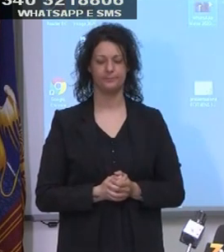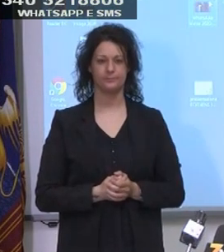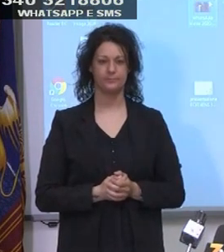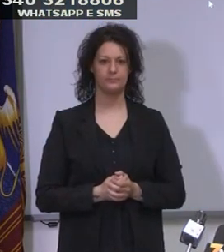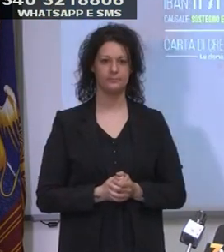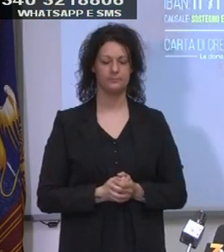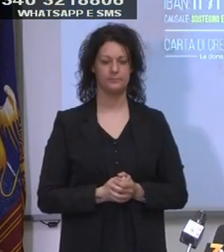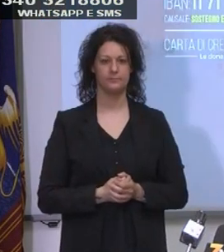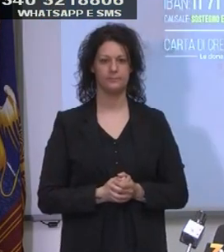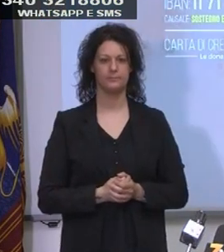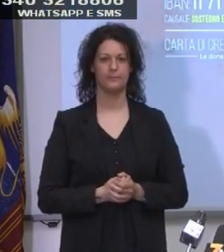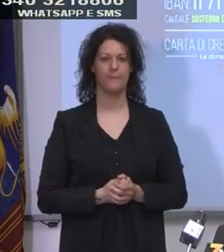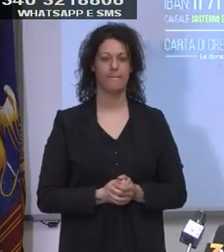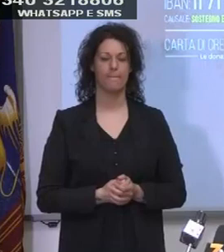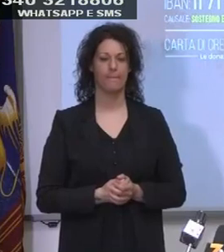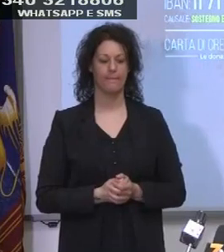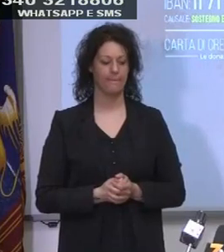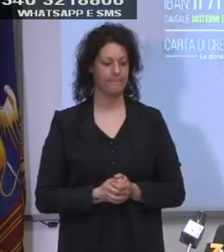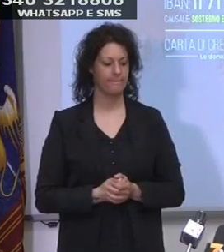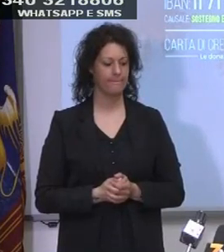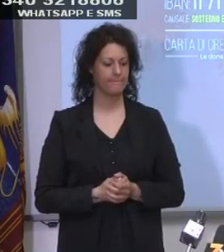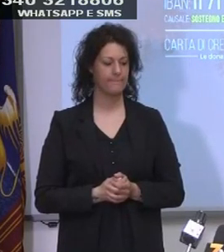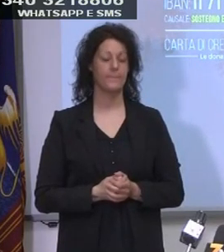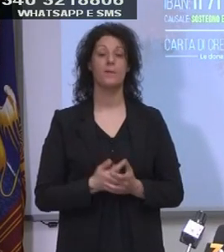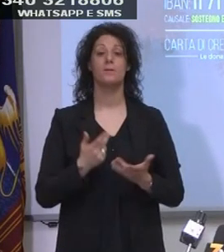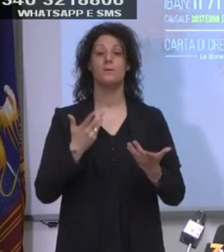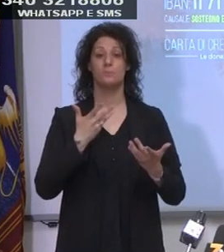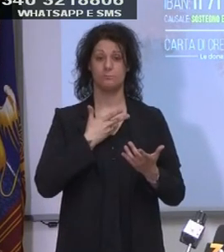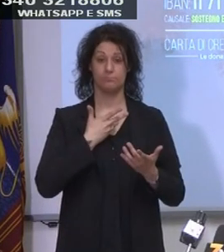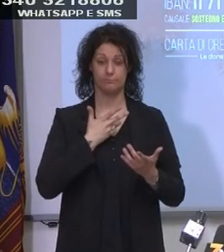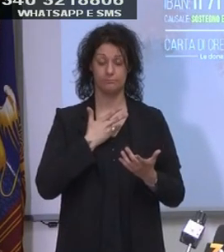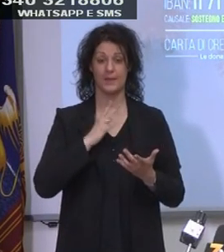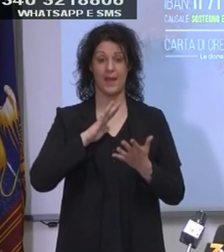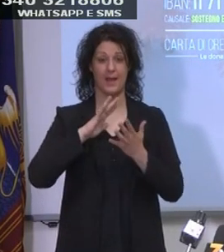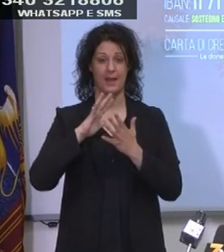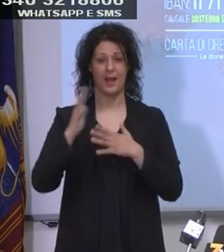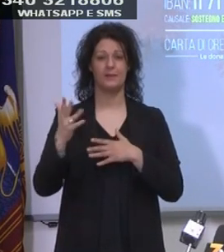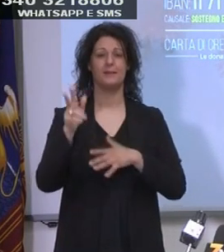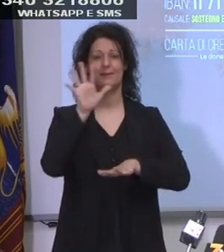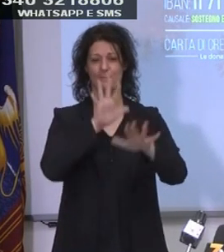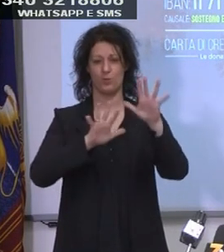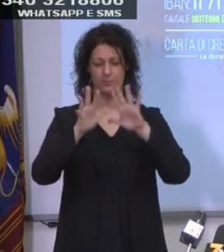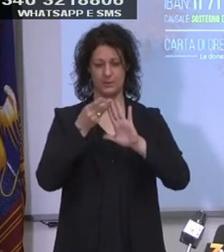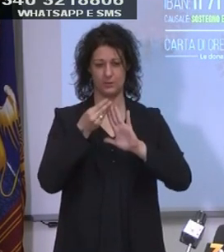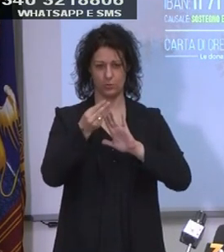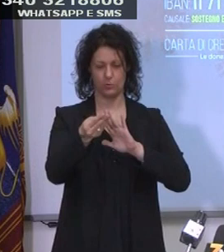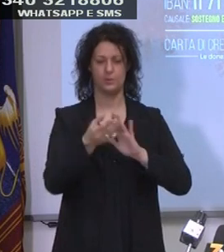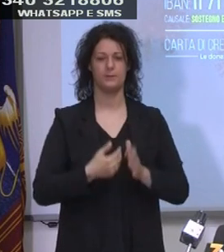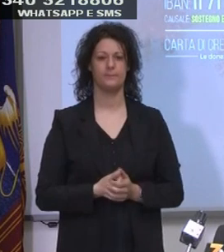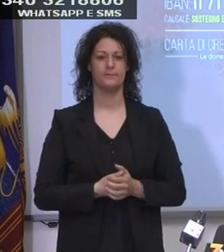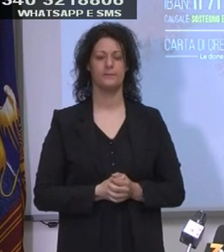E poi abbiamo altre due informazioni, poi passo alle